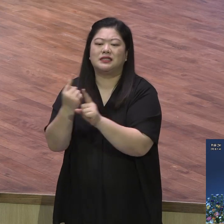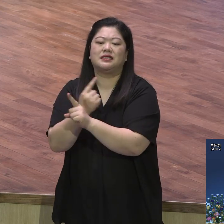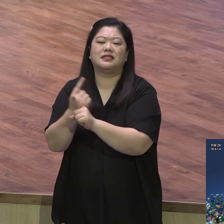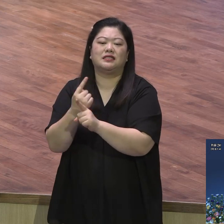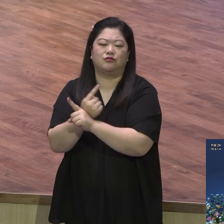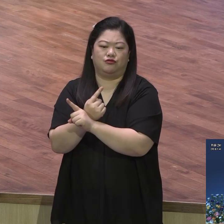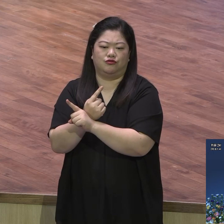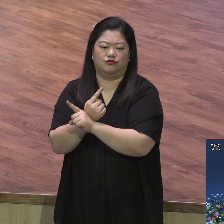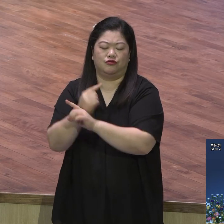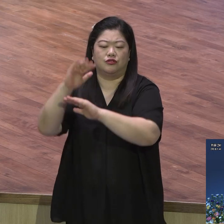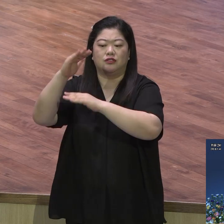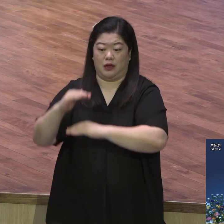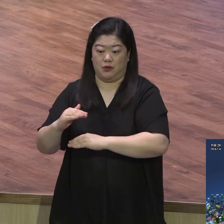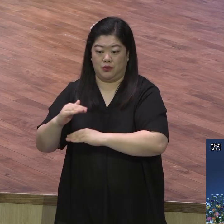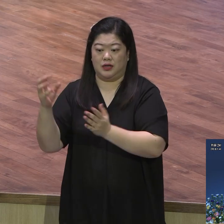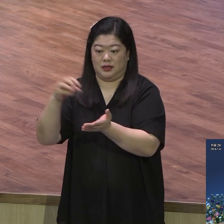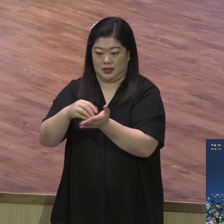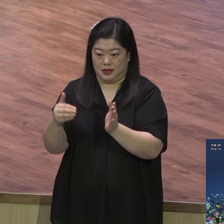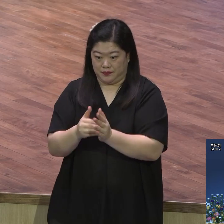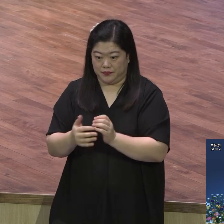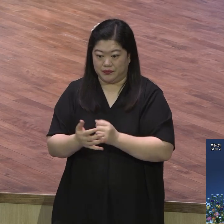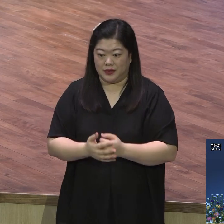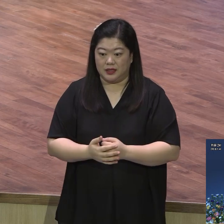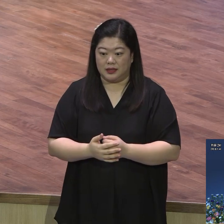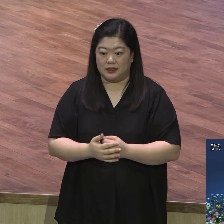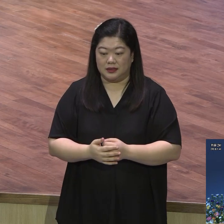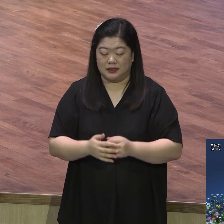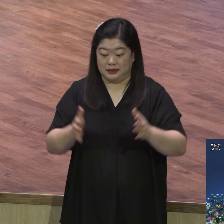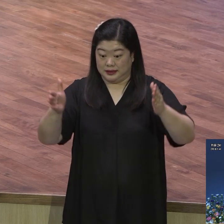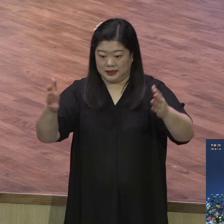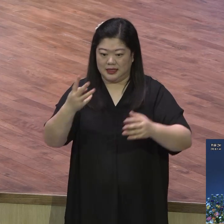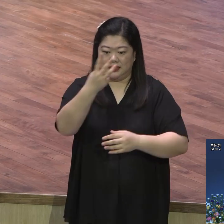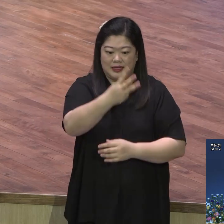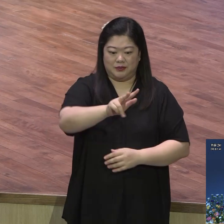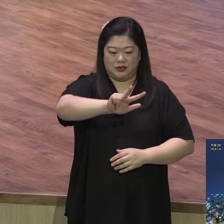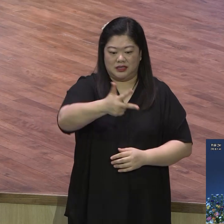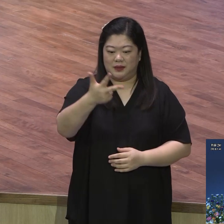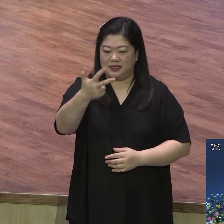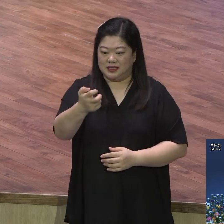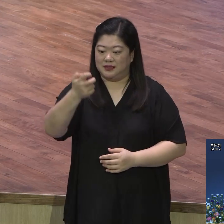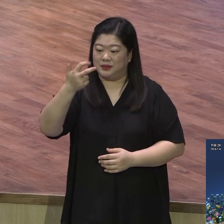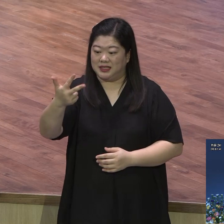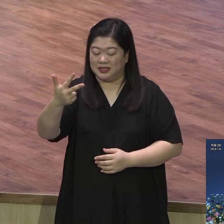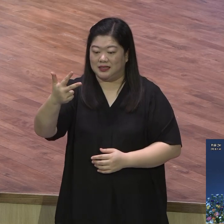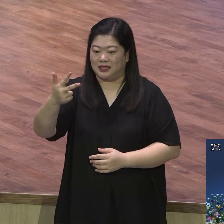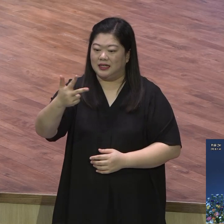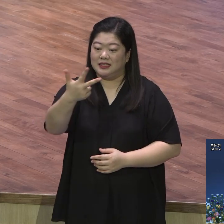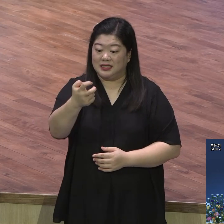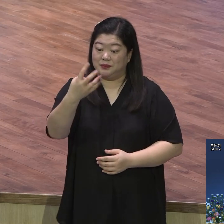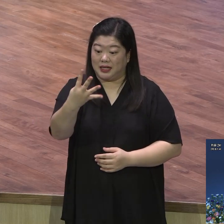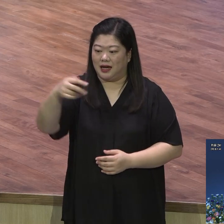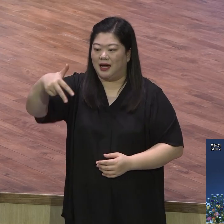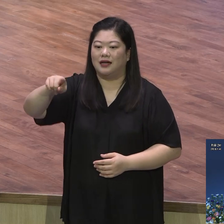기록된 3774절이 있습니다. 3774절 중에서